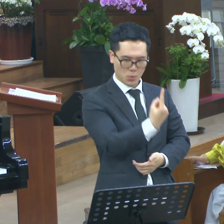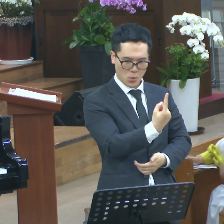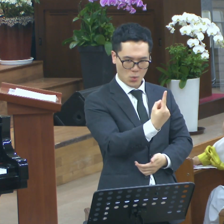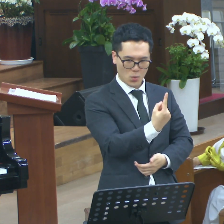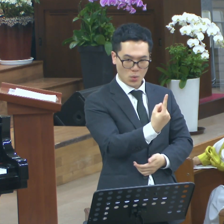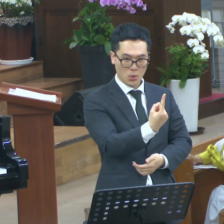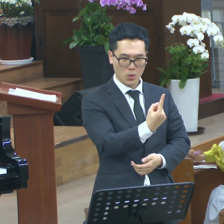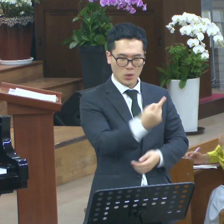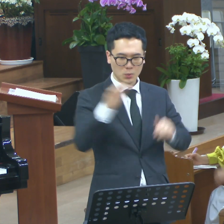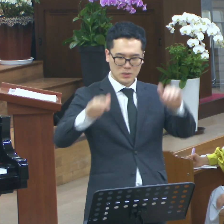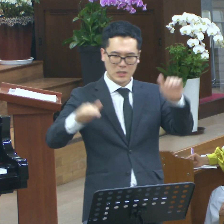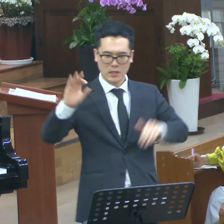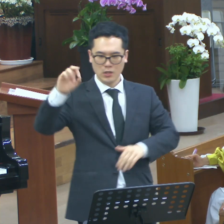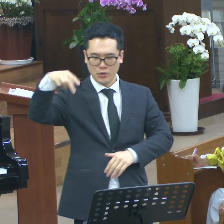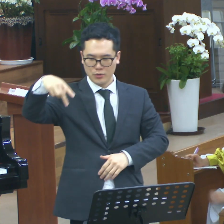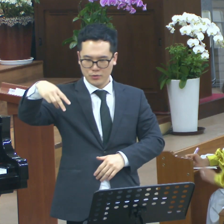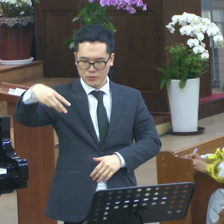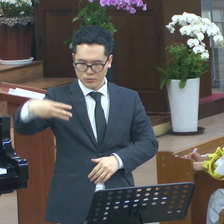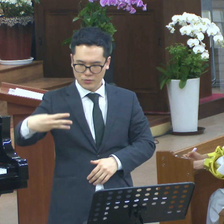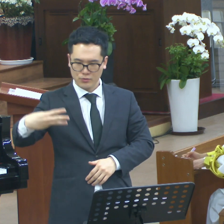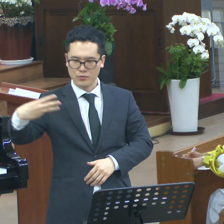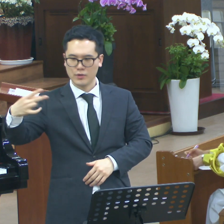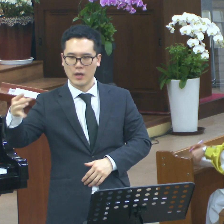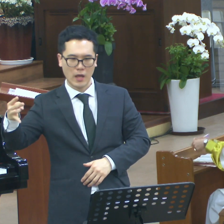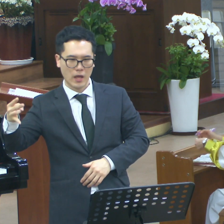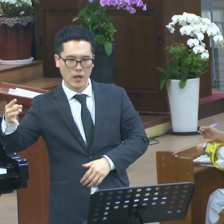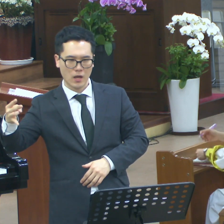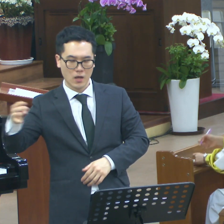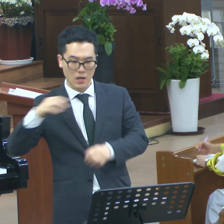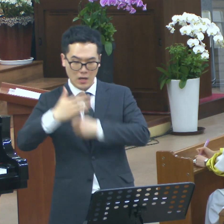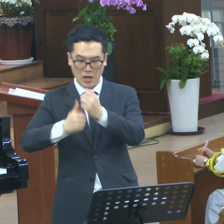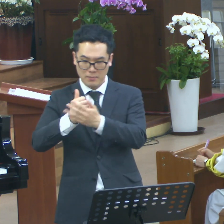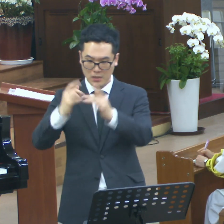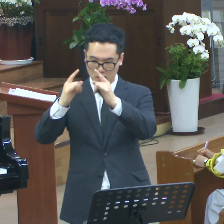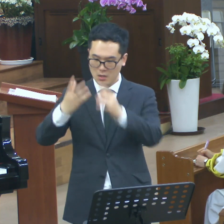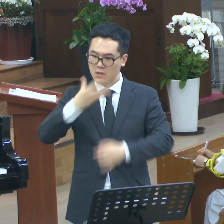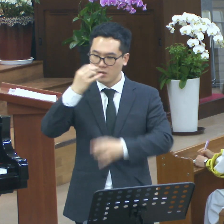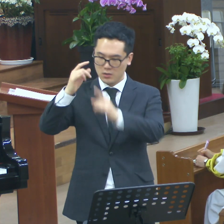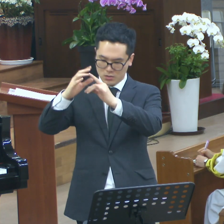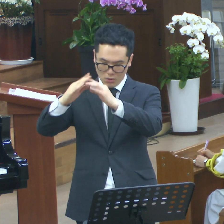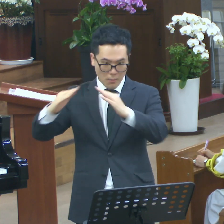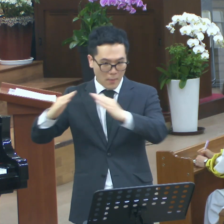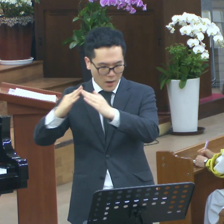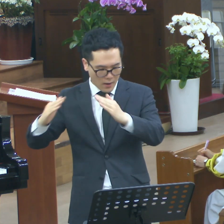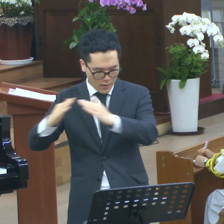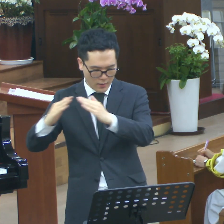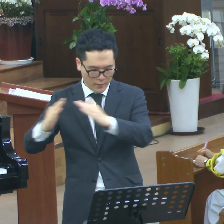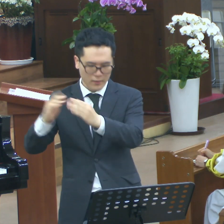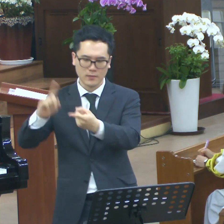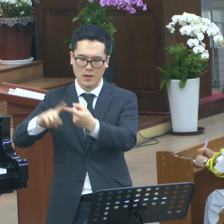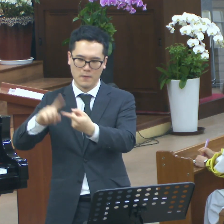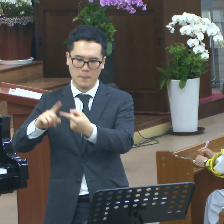섬기는 성막, 제사, 절기에 대한 규정을 율례라고 얘기해요. 그런데 그 율례가 내 노래가